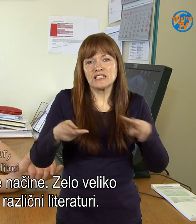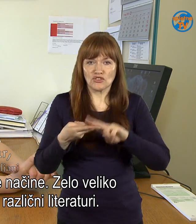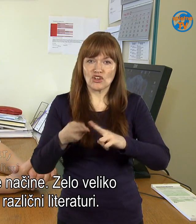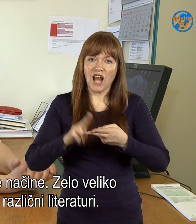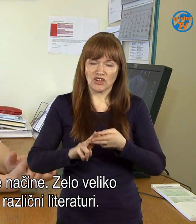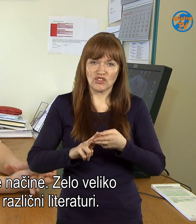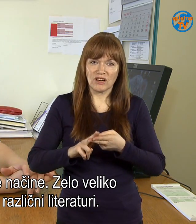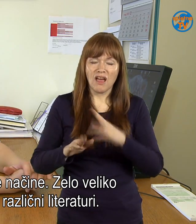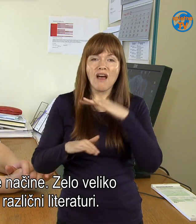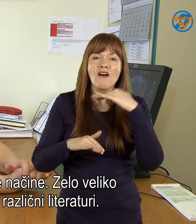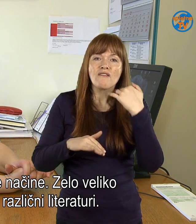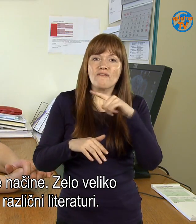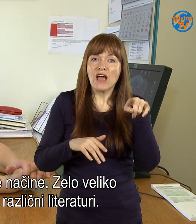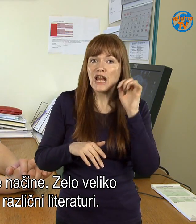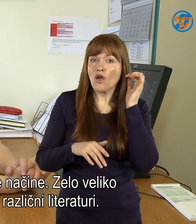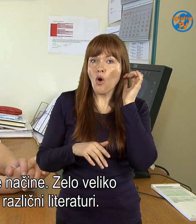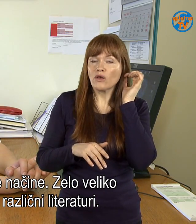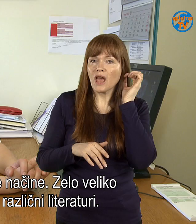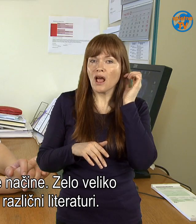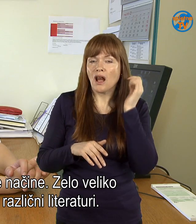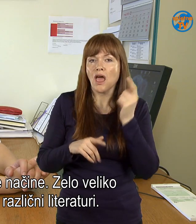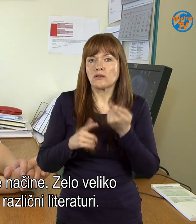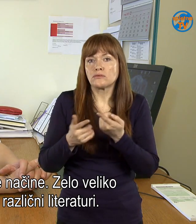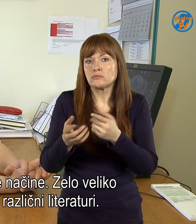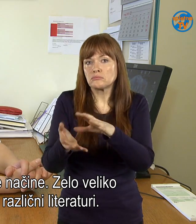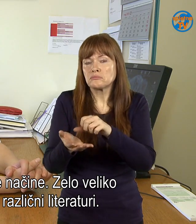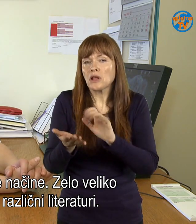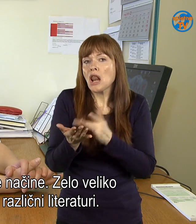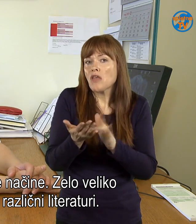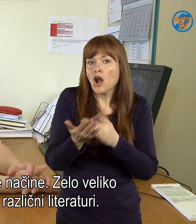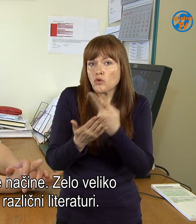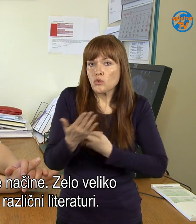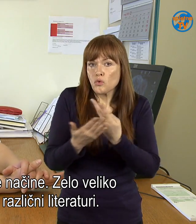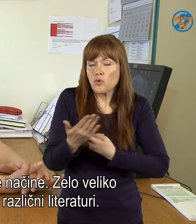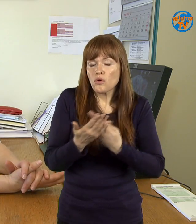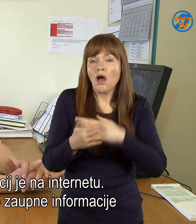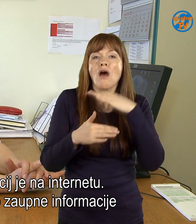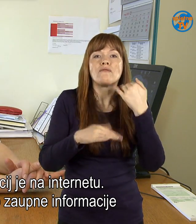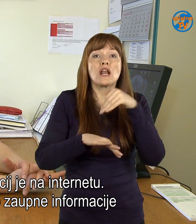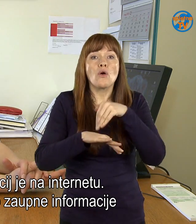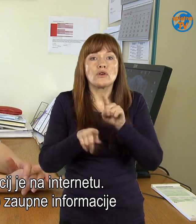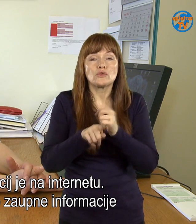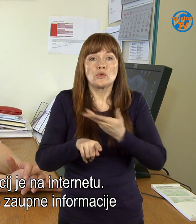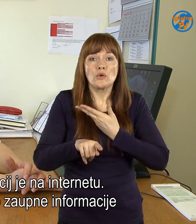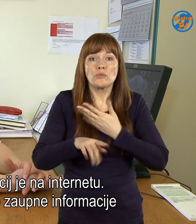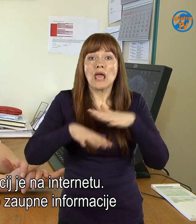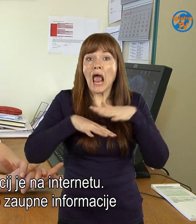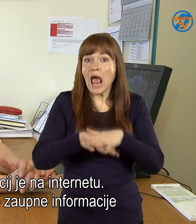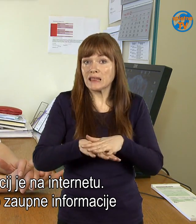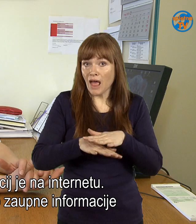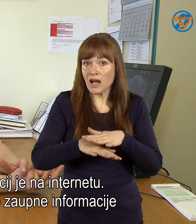načine. Zelo veliko jih posega po različni literaturi, veliko informacij je na